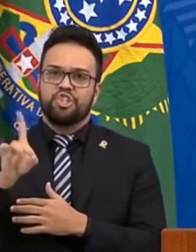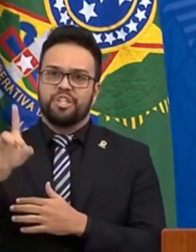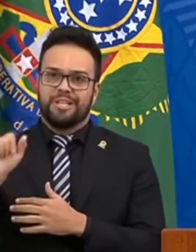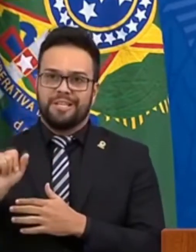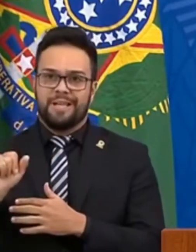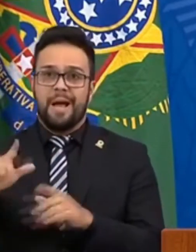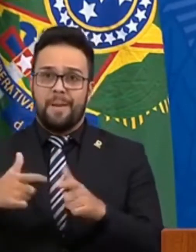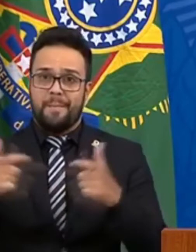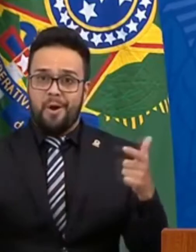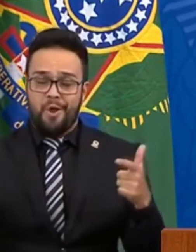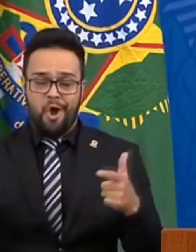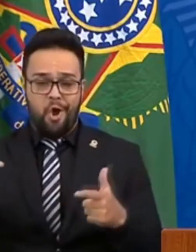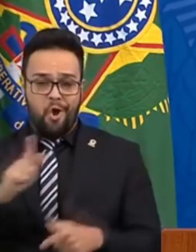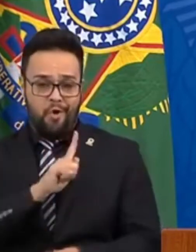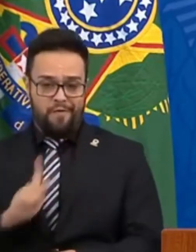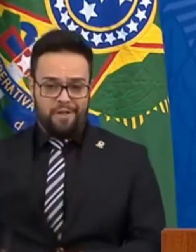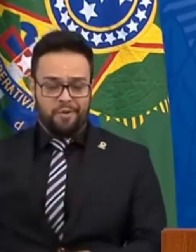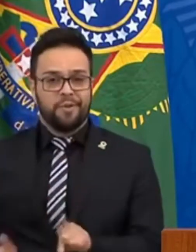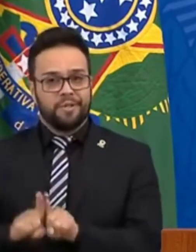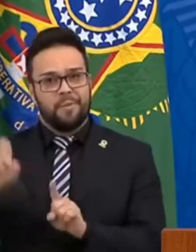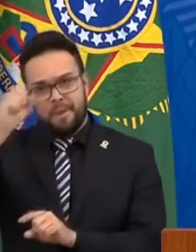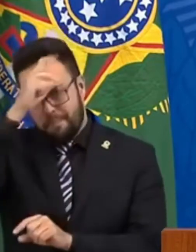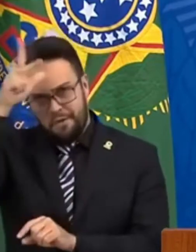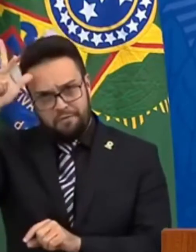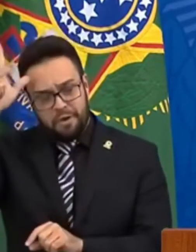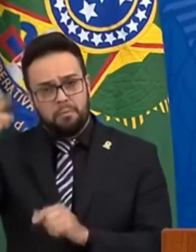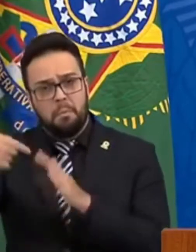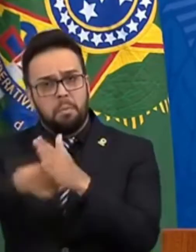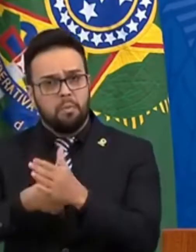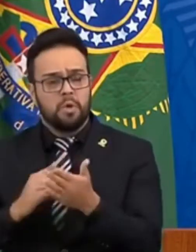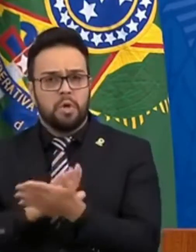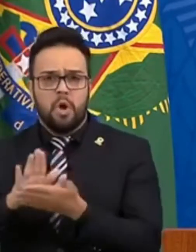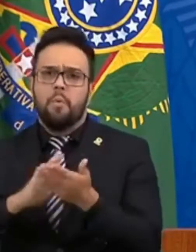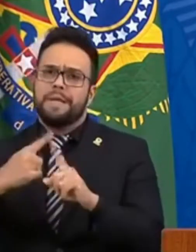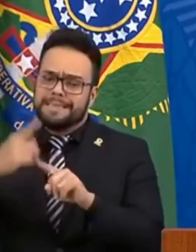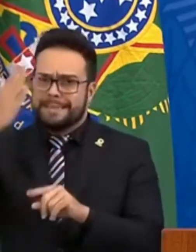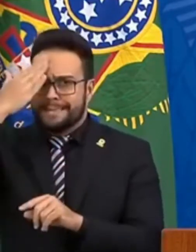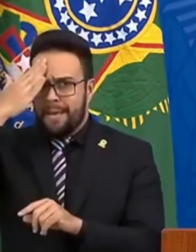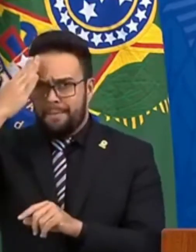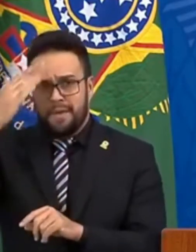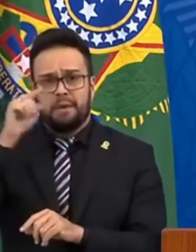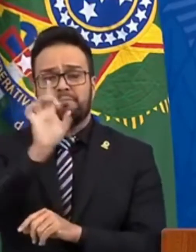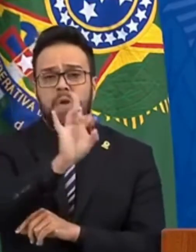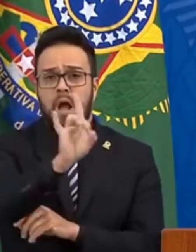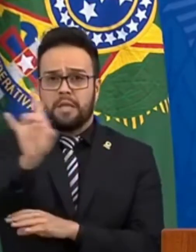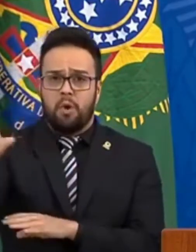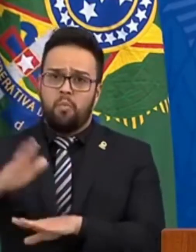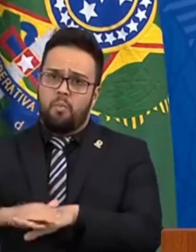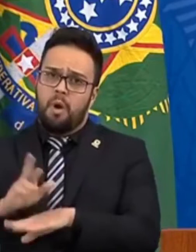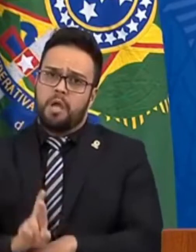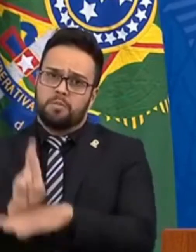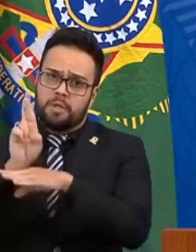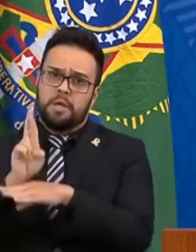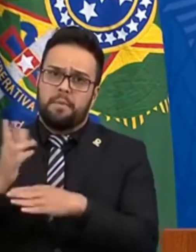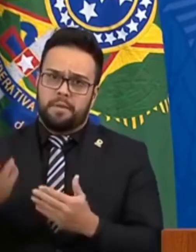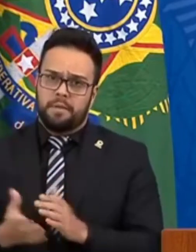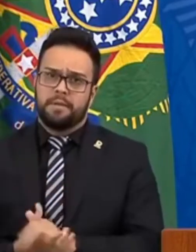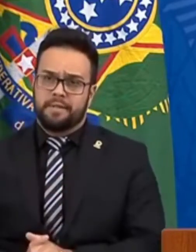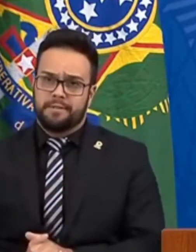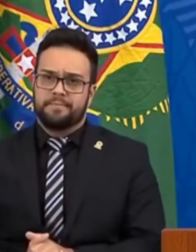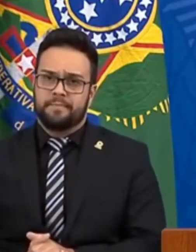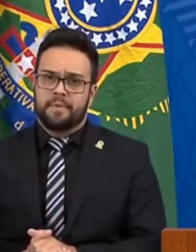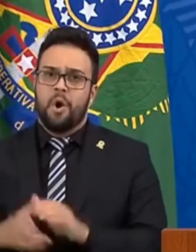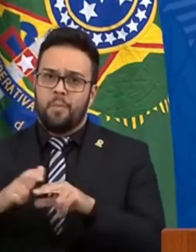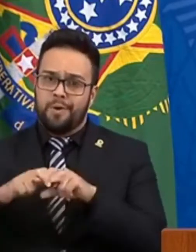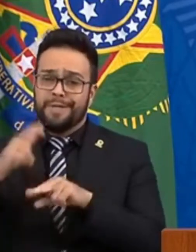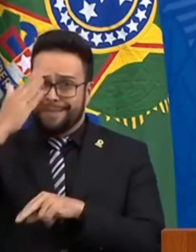governadores e prefeitos eu tenho certeza que sabiam que tá fazendo o preço vai ser